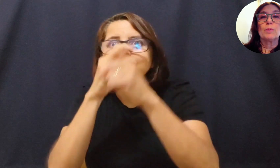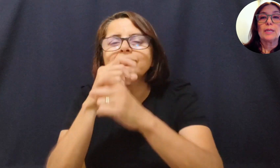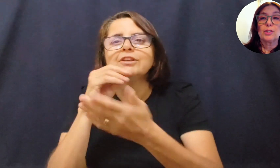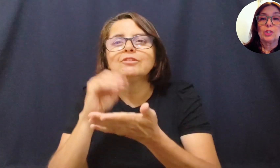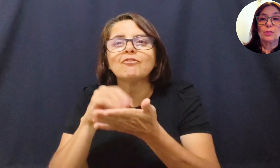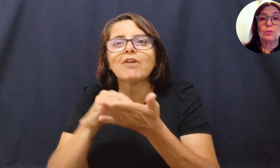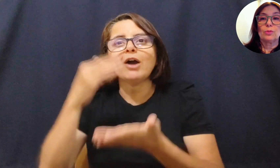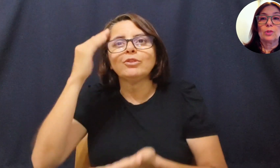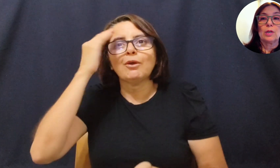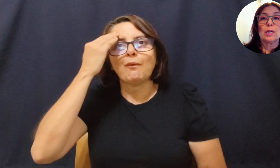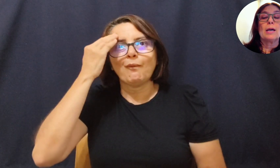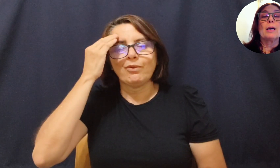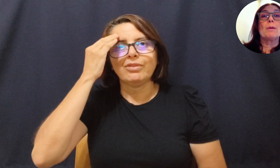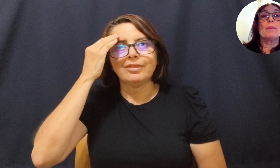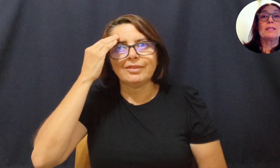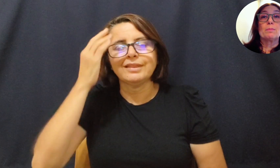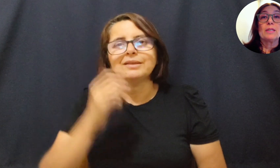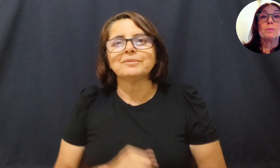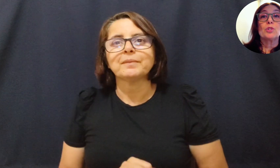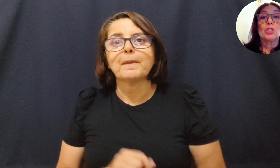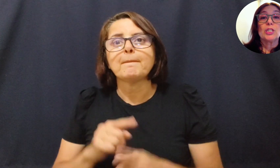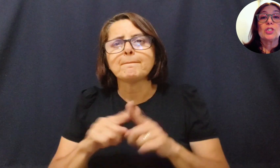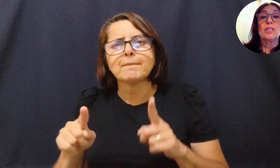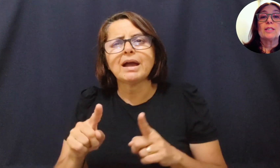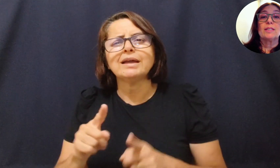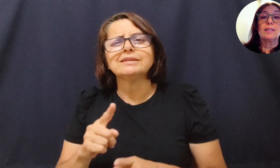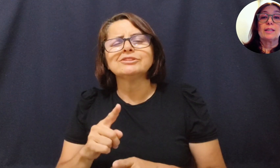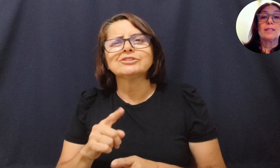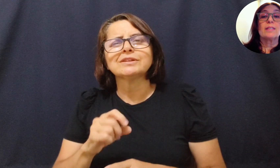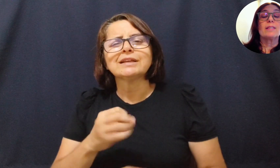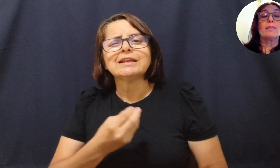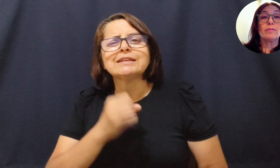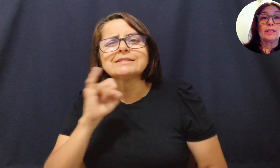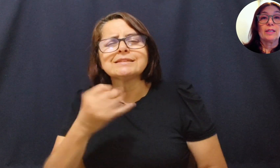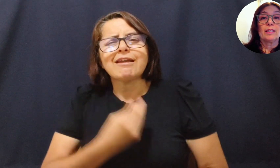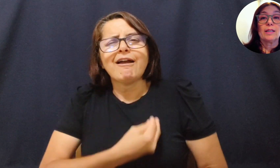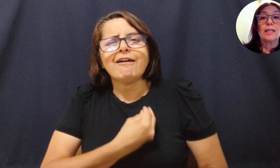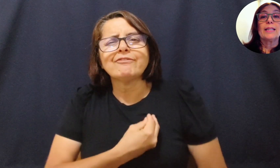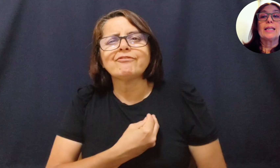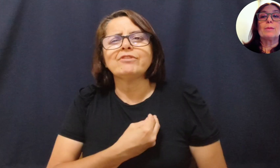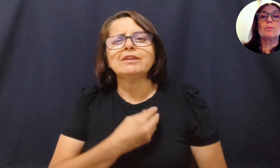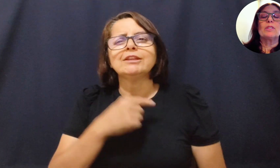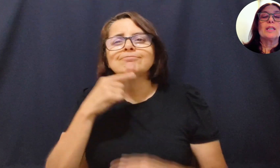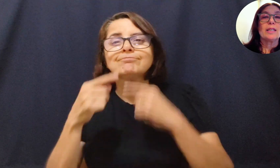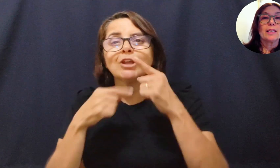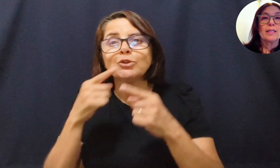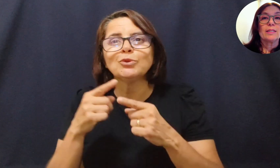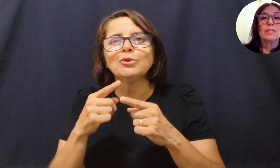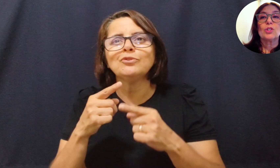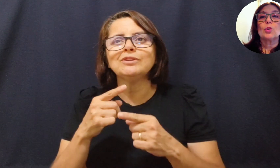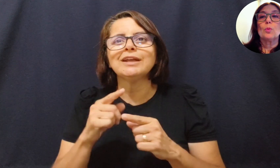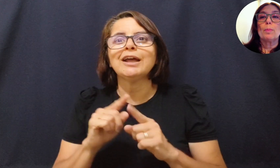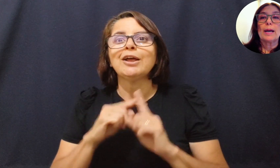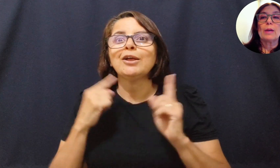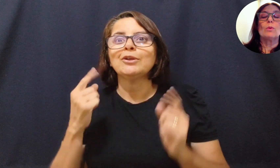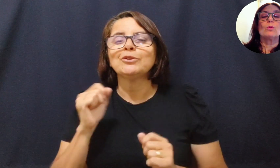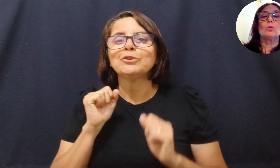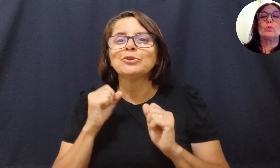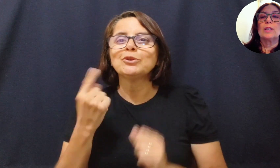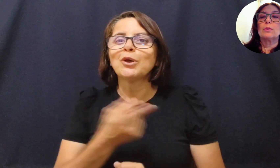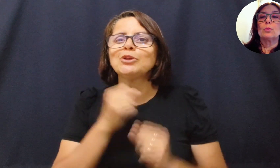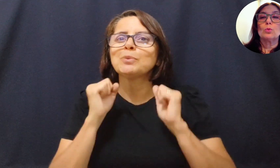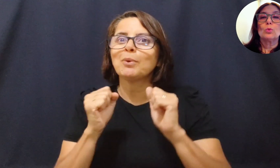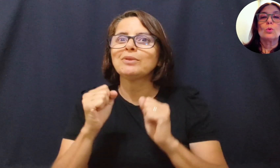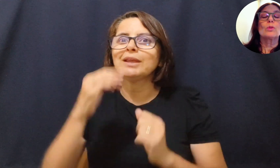serem compreendidos. Mas mesmo diante das incertezas da vida, tenhamos certeza de que o Pai